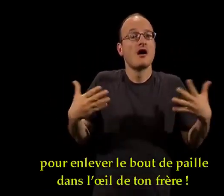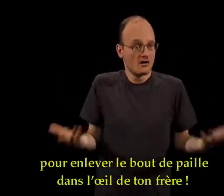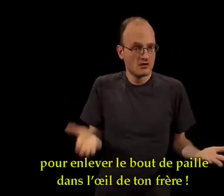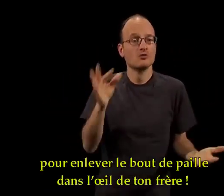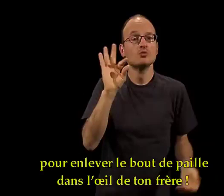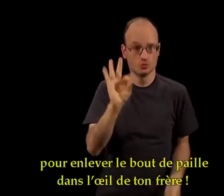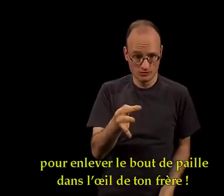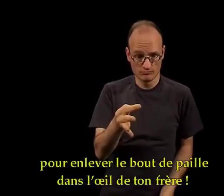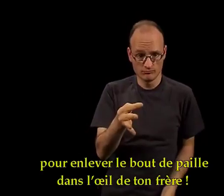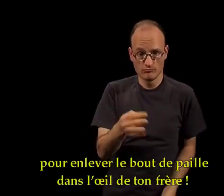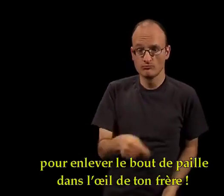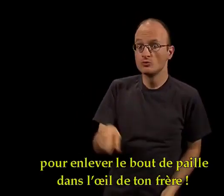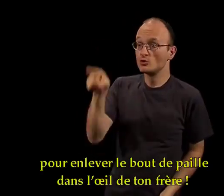ton frère.